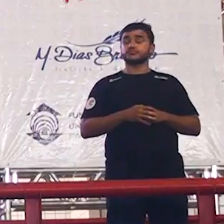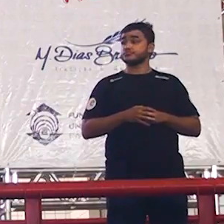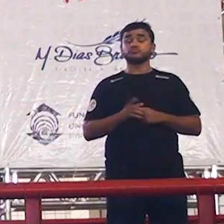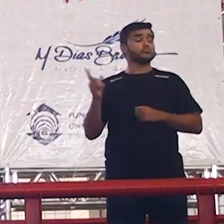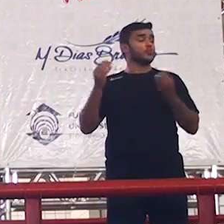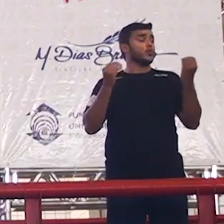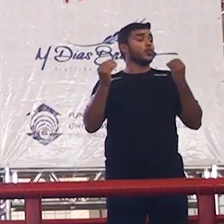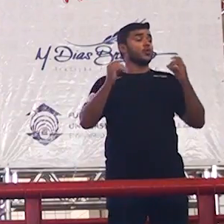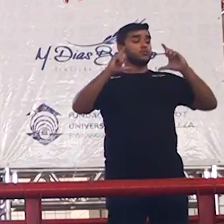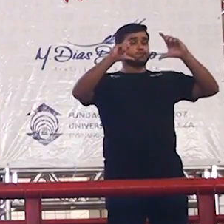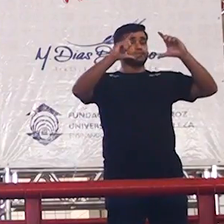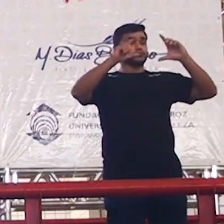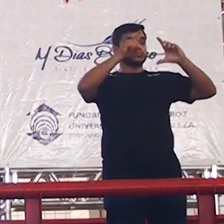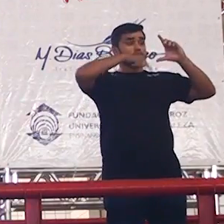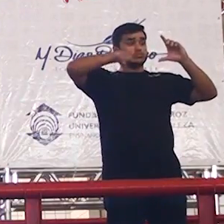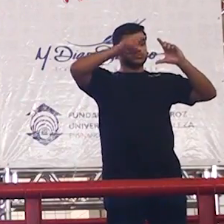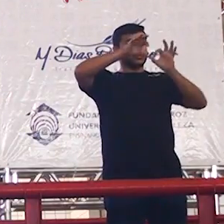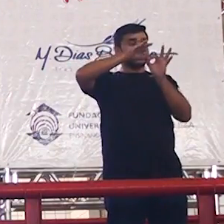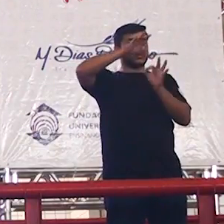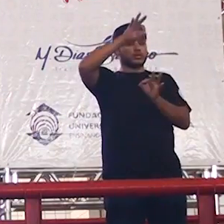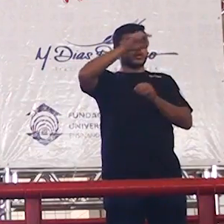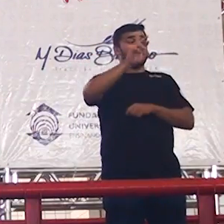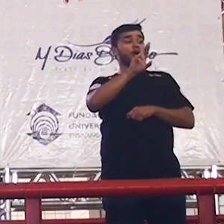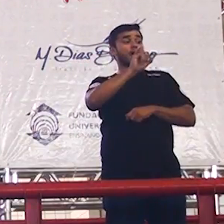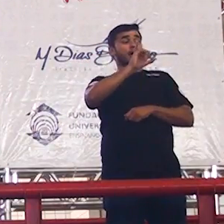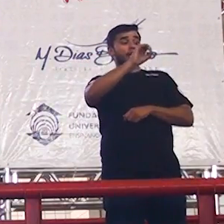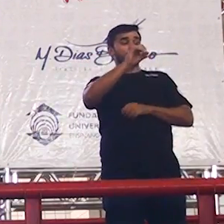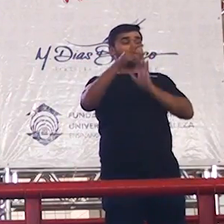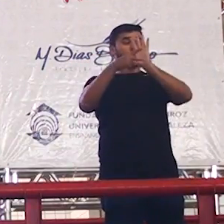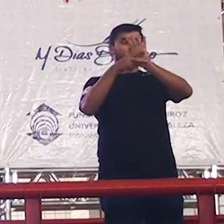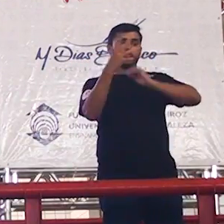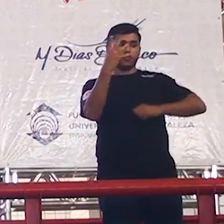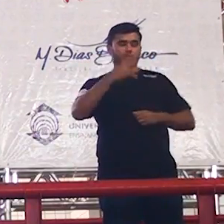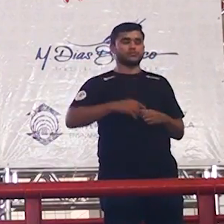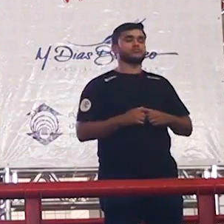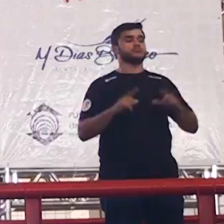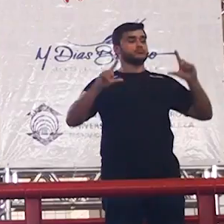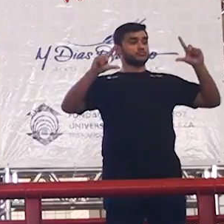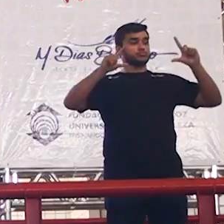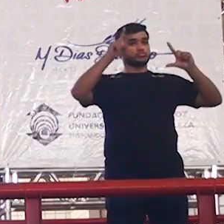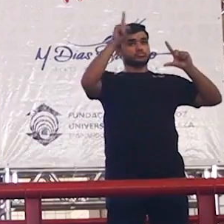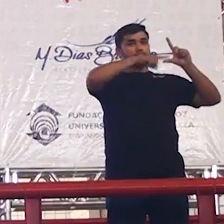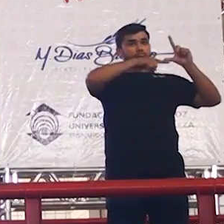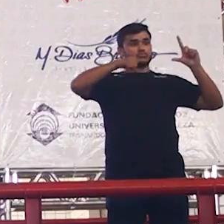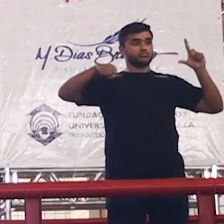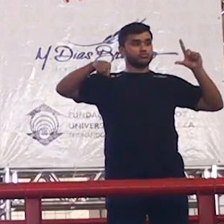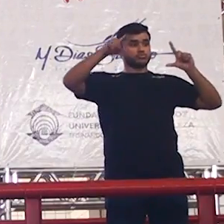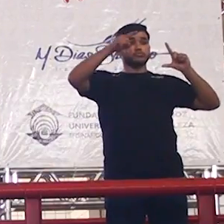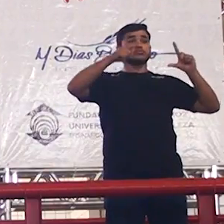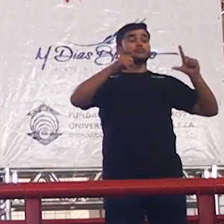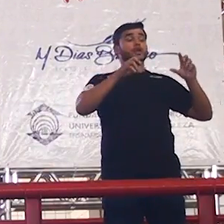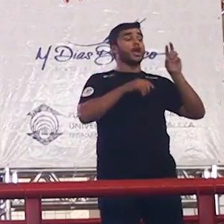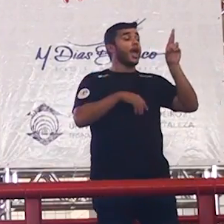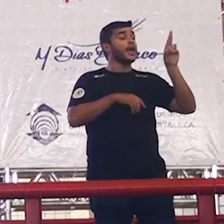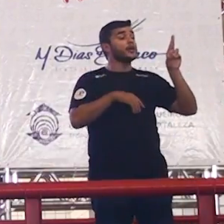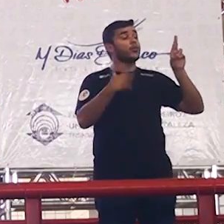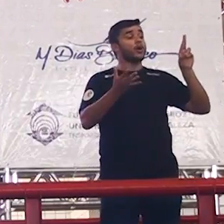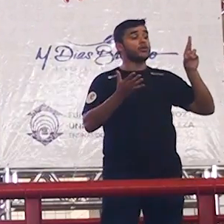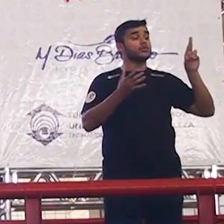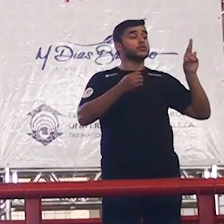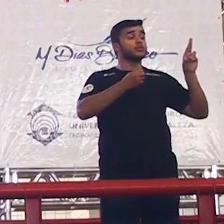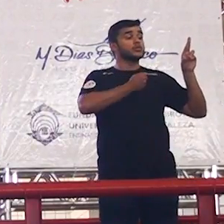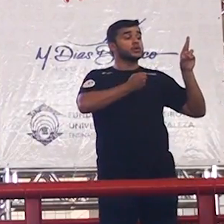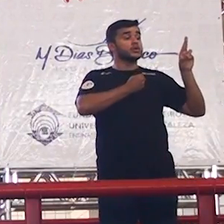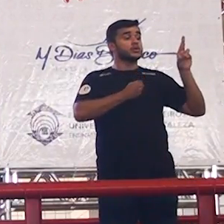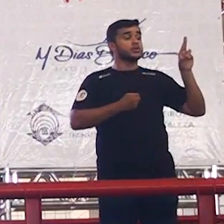Tenho que calcular o quê? O semiperímetro vezes o raio. O raio já tenho. O raio vale